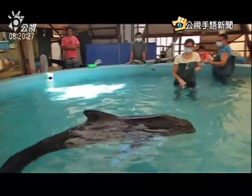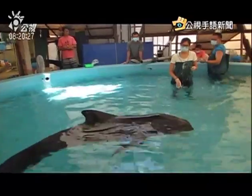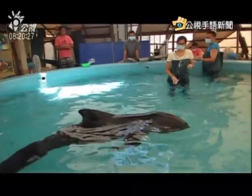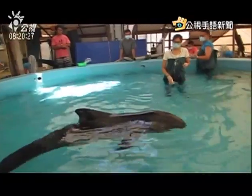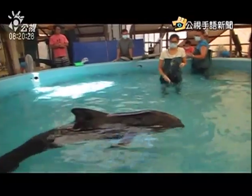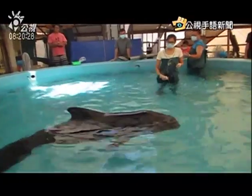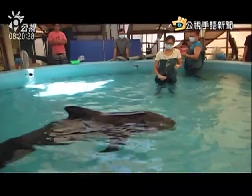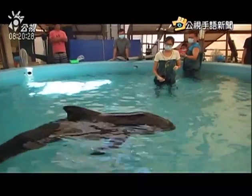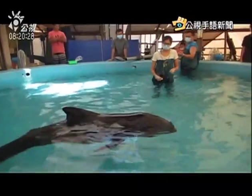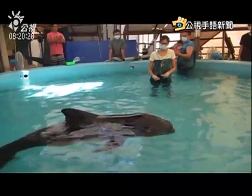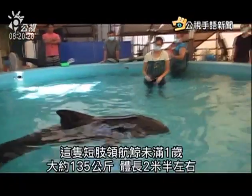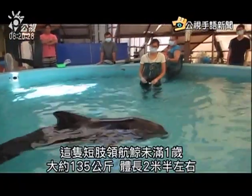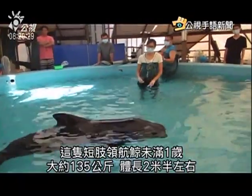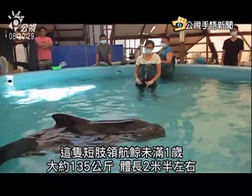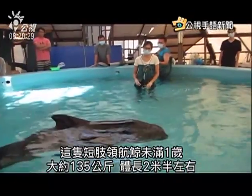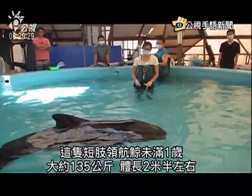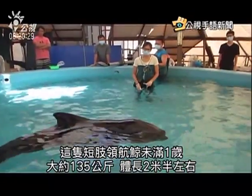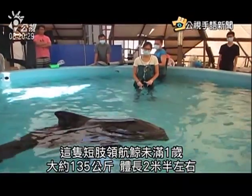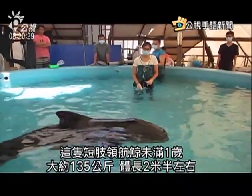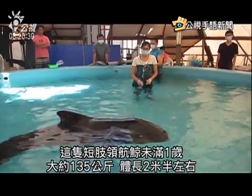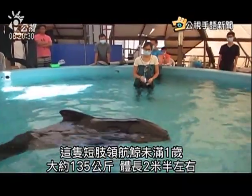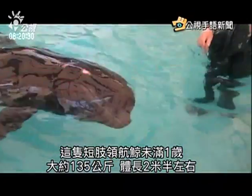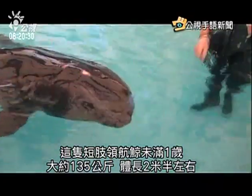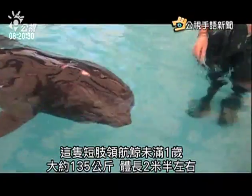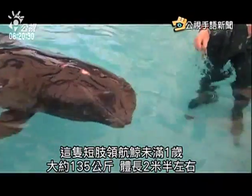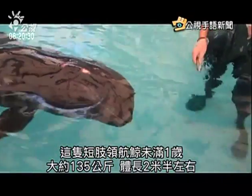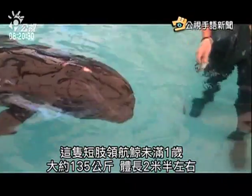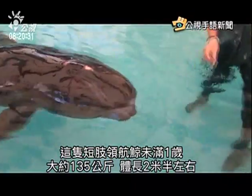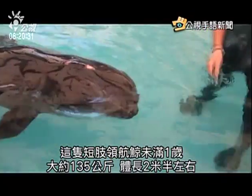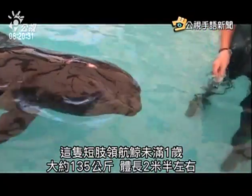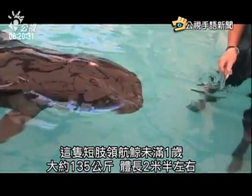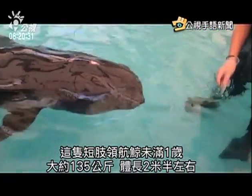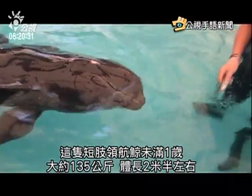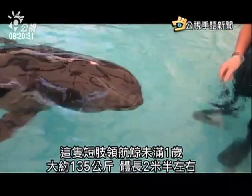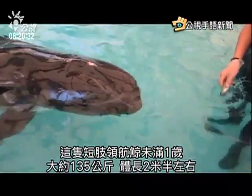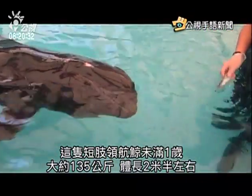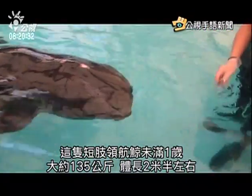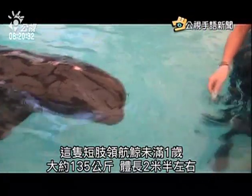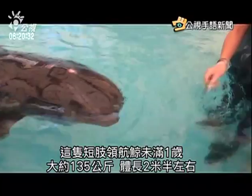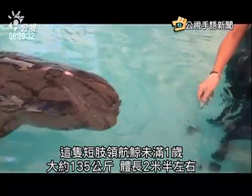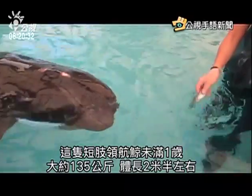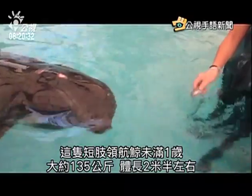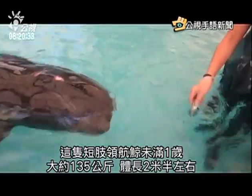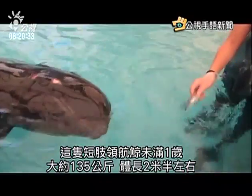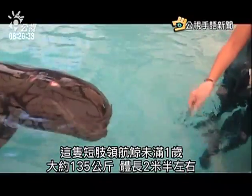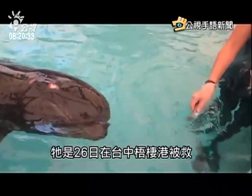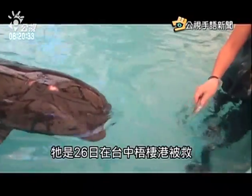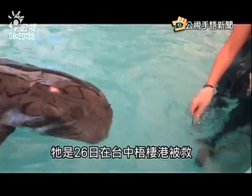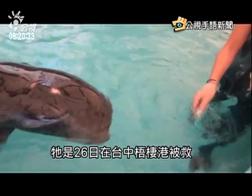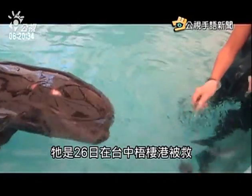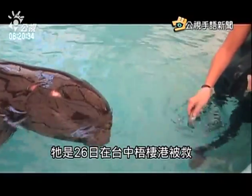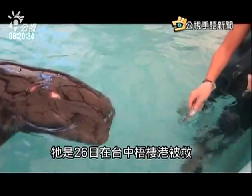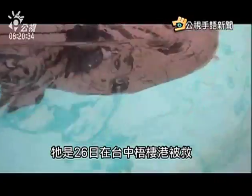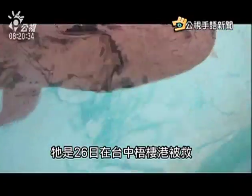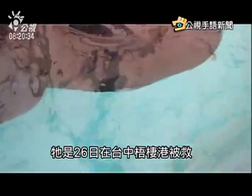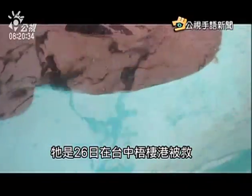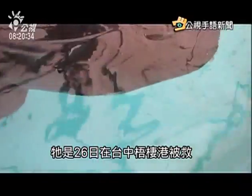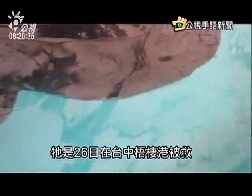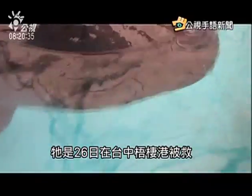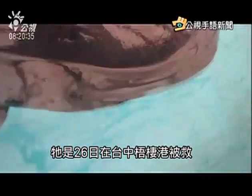这只短肢领航鲸未满一岁，大约135公斤，体长2米半左右。它是在26日在台中无期港